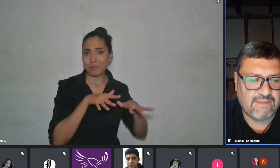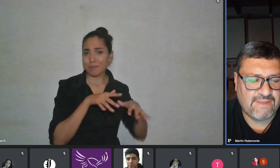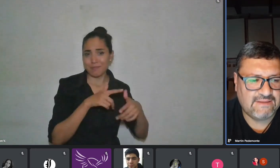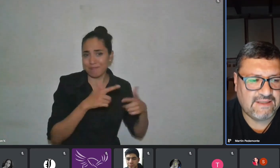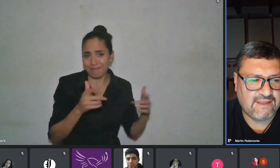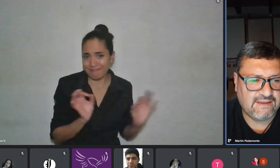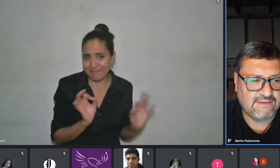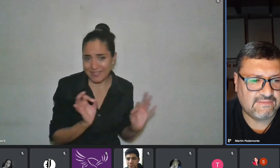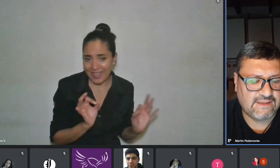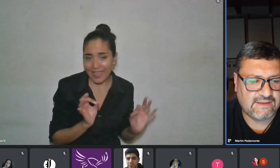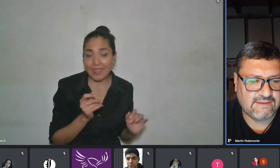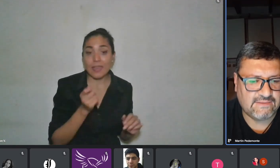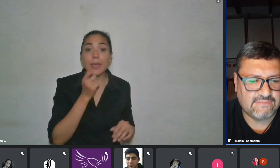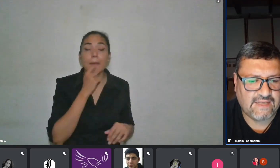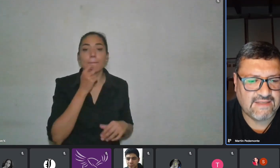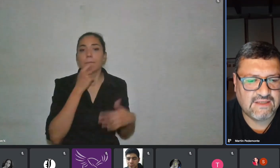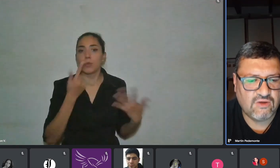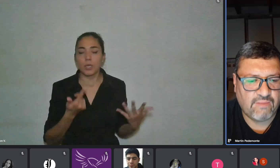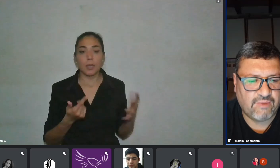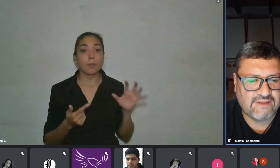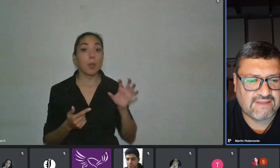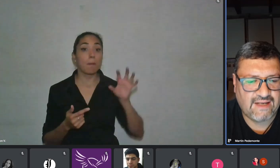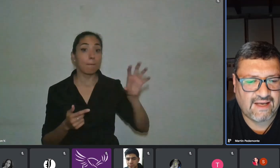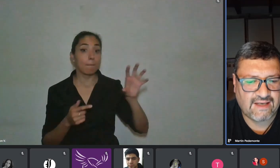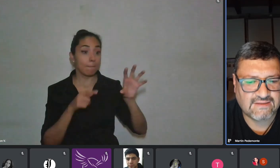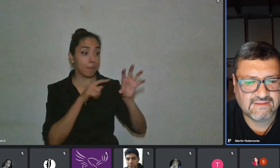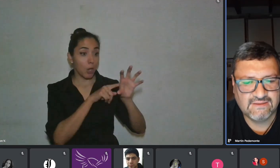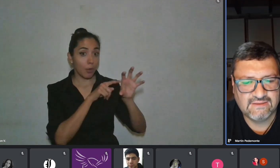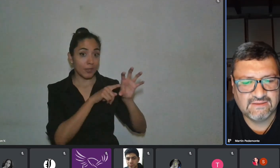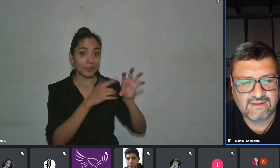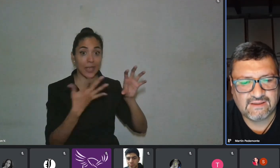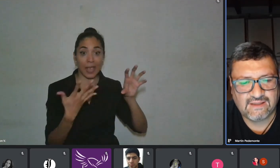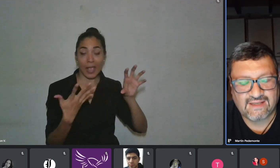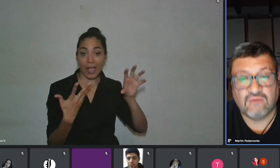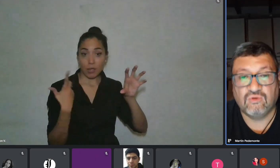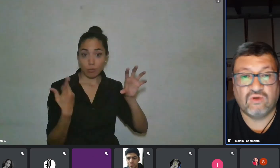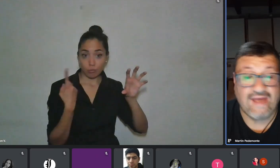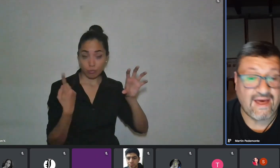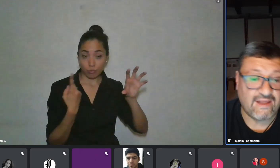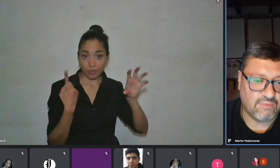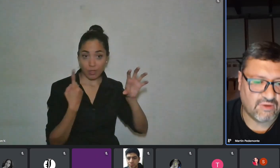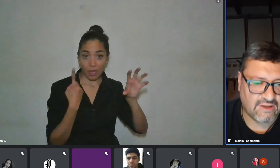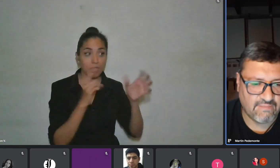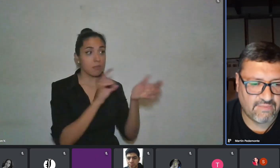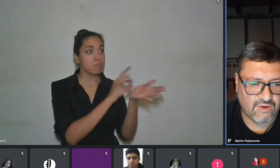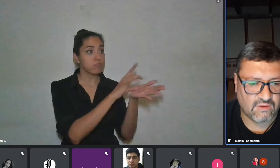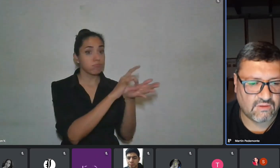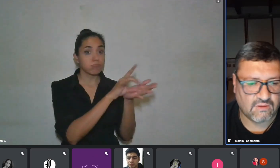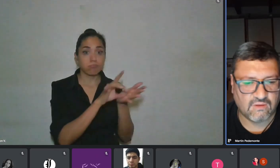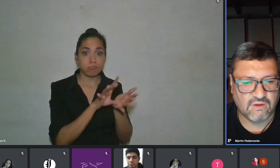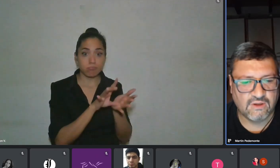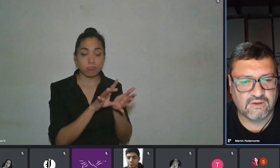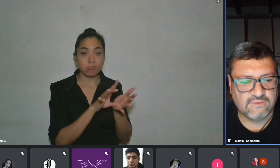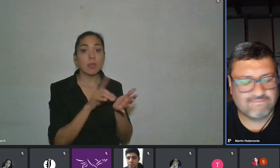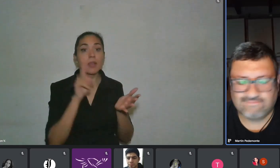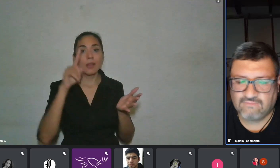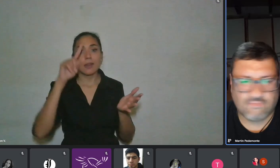que de repente han sido depuestas las autoridades, por ejemplo,